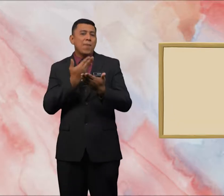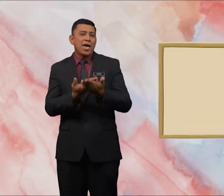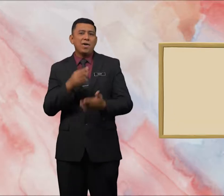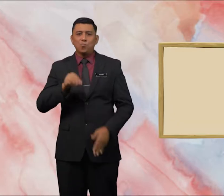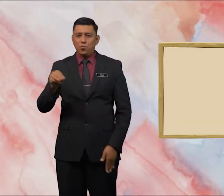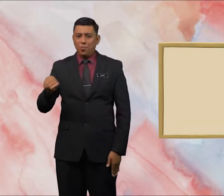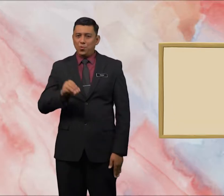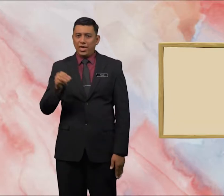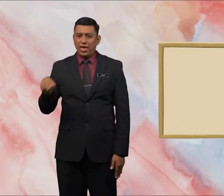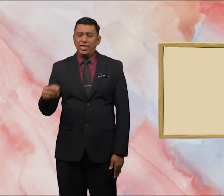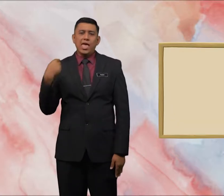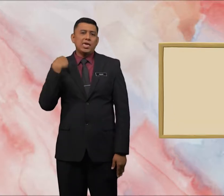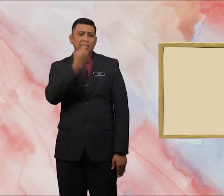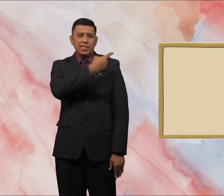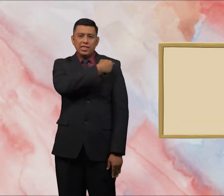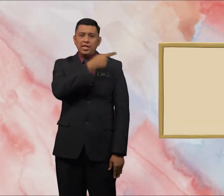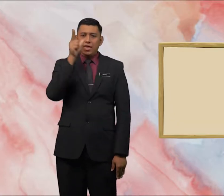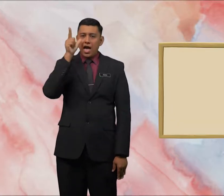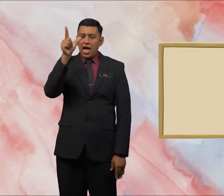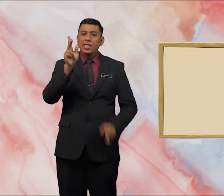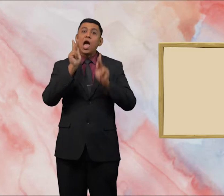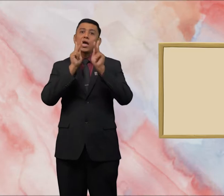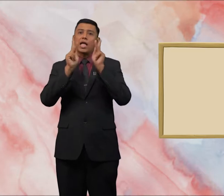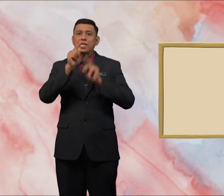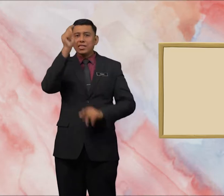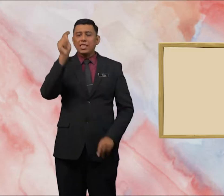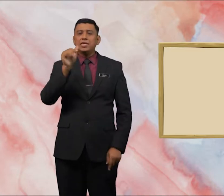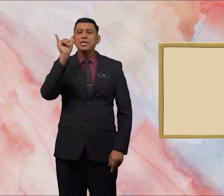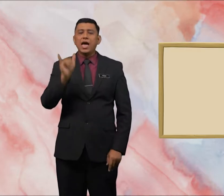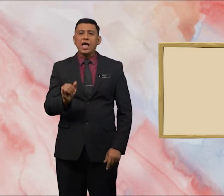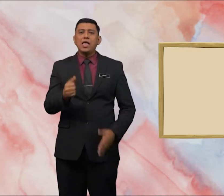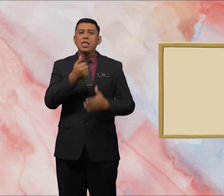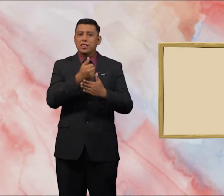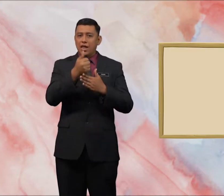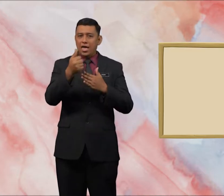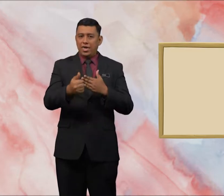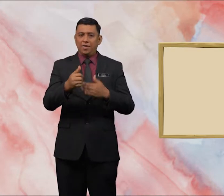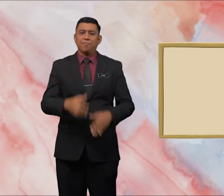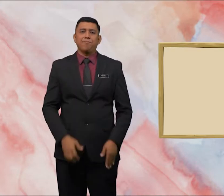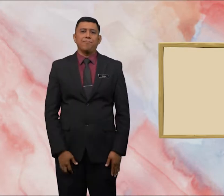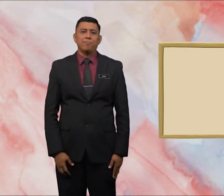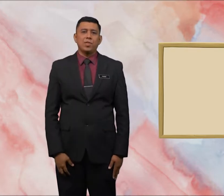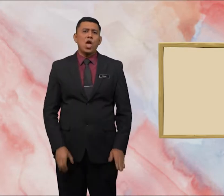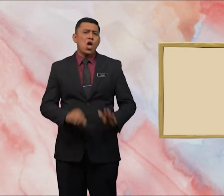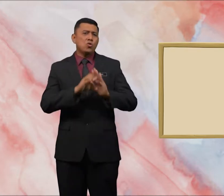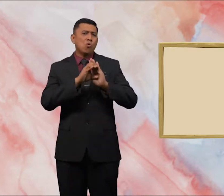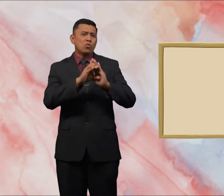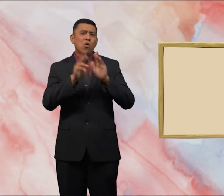Baik murid-murid, kita lihat kata tanya yang terakhir. Contoh